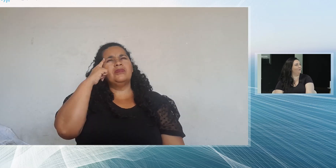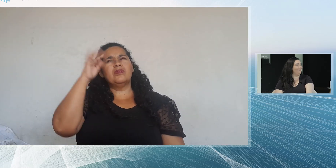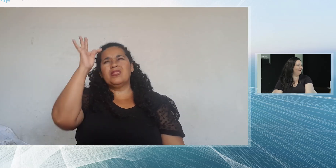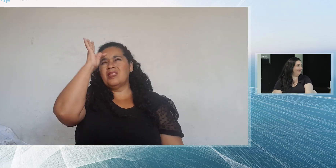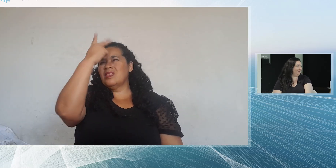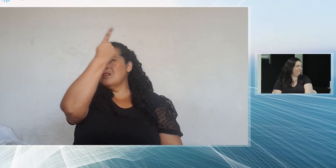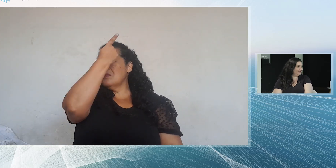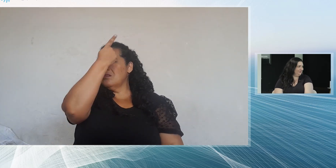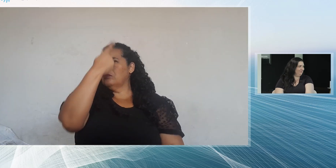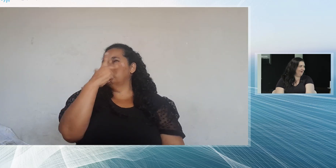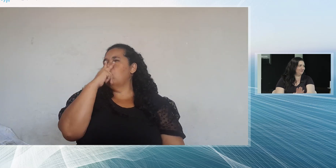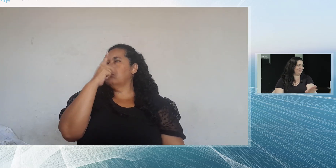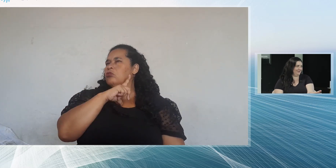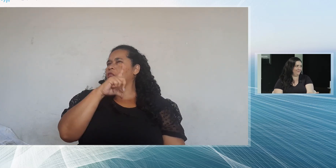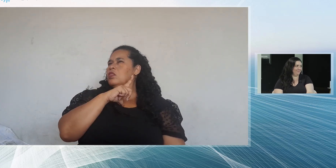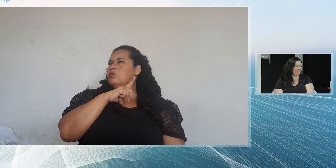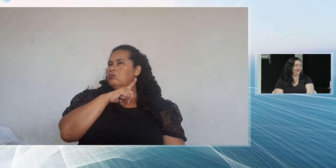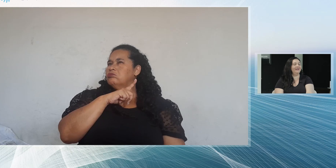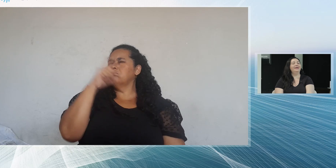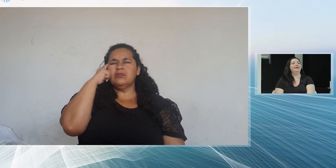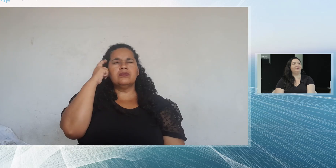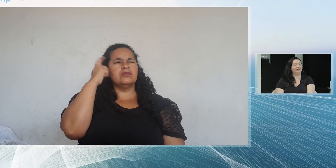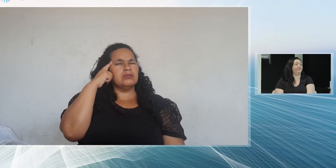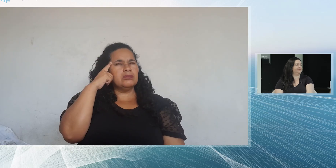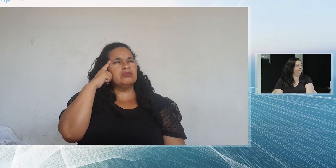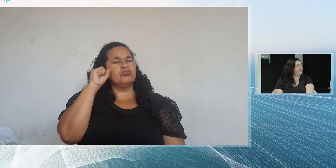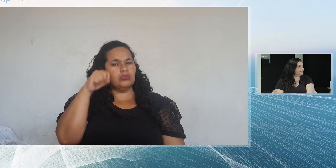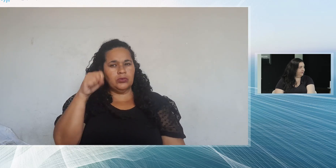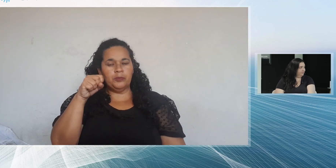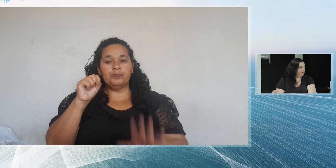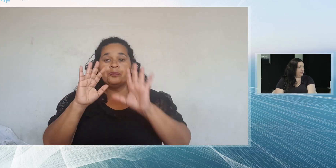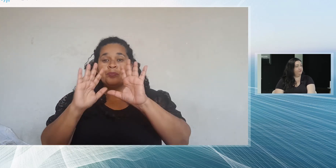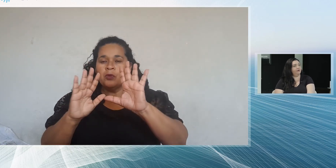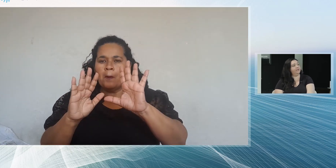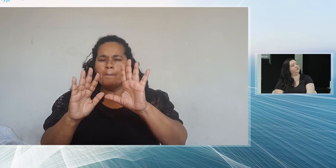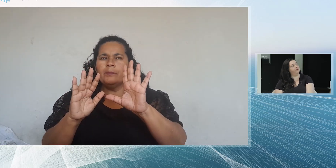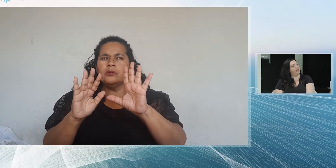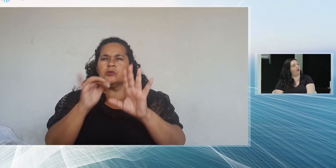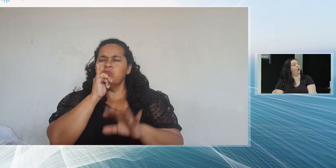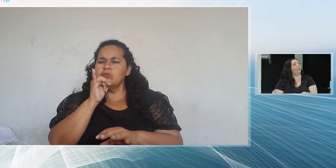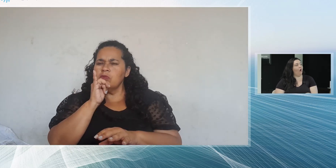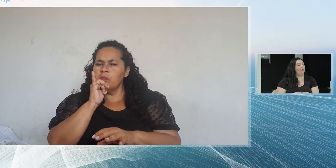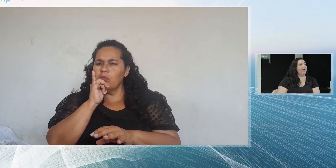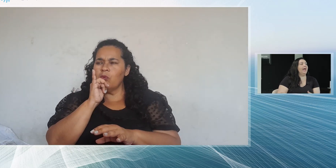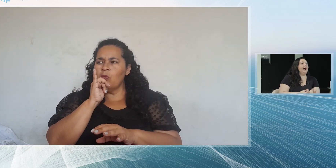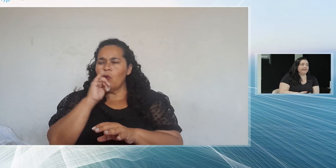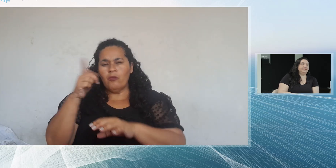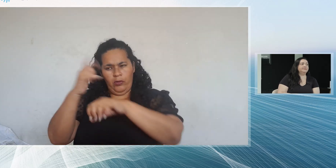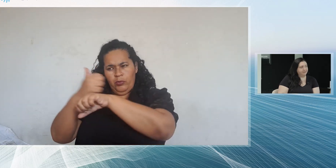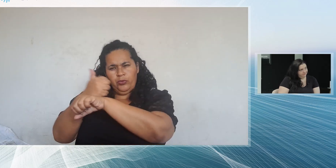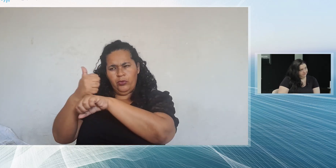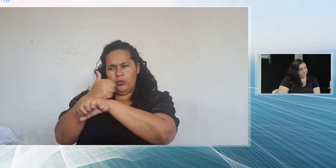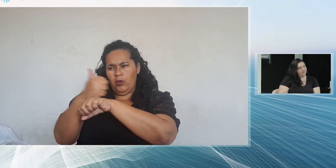eu olhei para ele e perdi o meu raciocínio, né? Quando eu faço a avaliação, eu vou identificar qual é